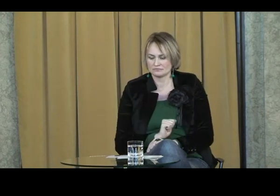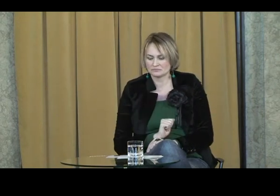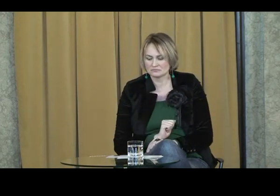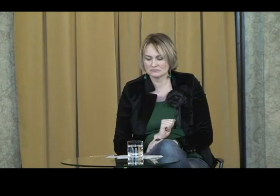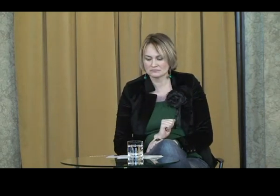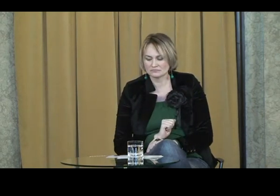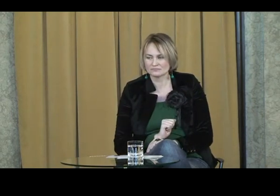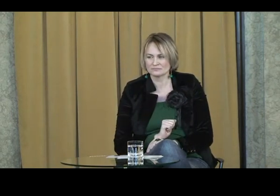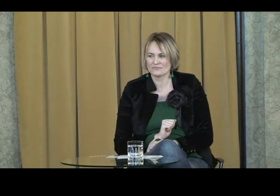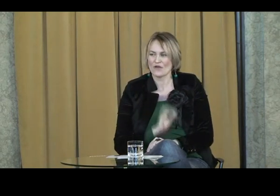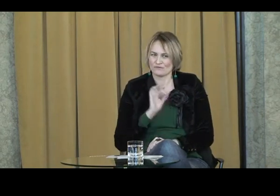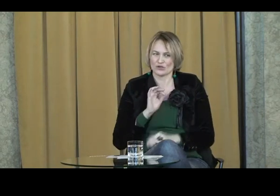Quotenfetischismus